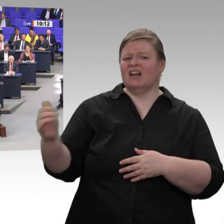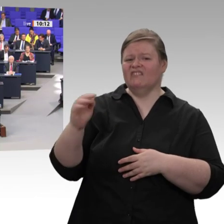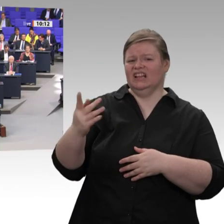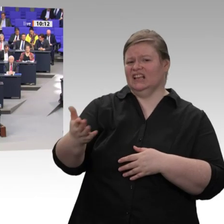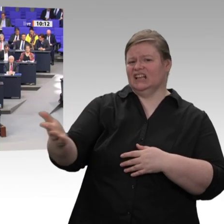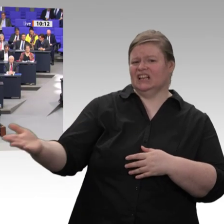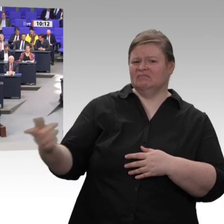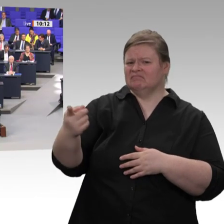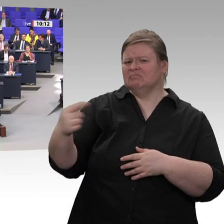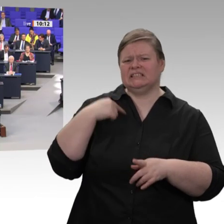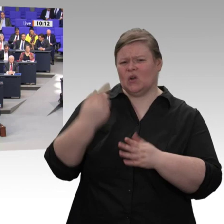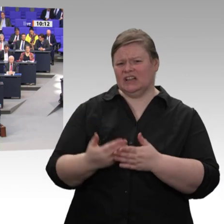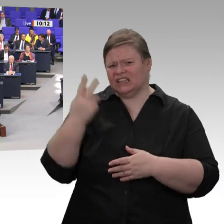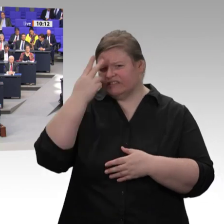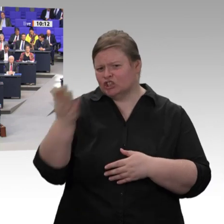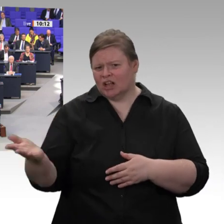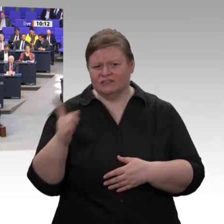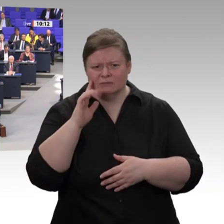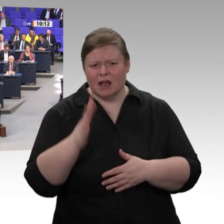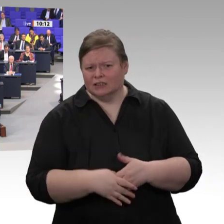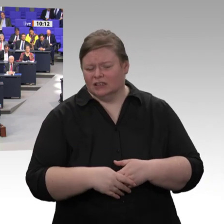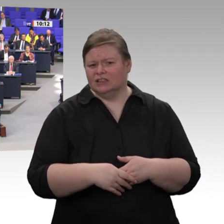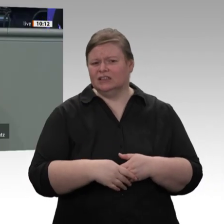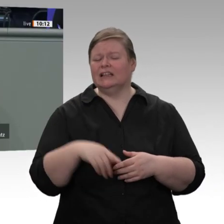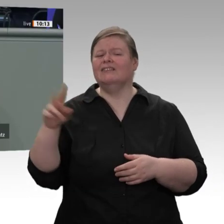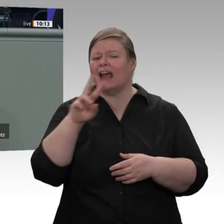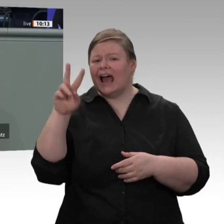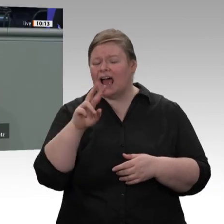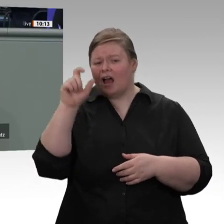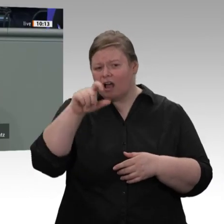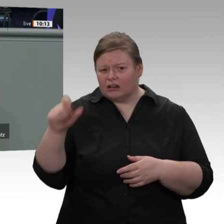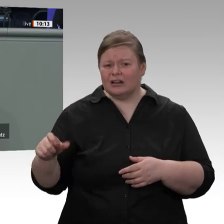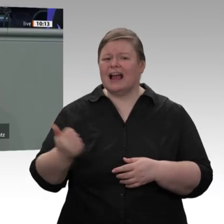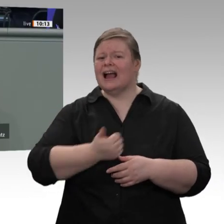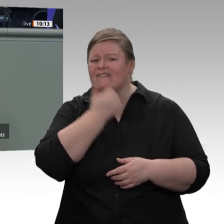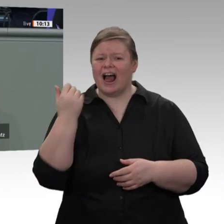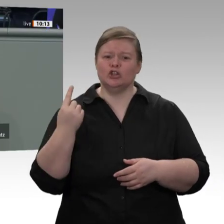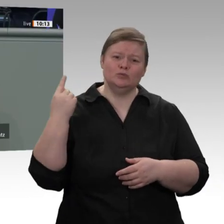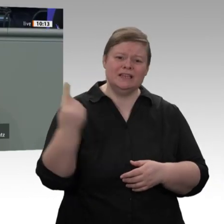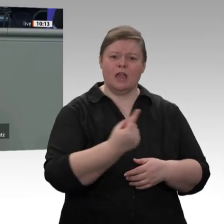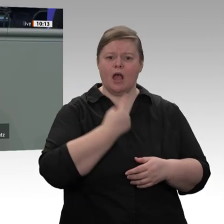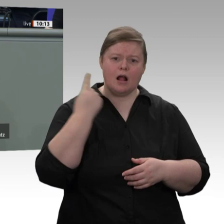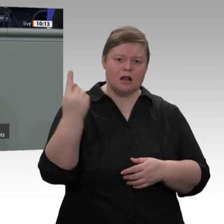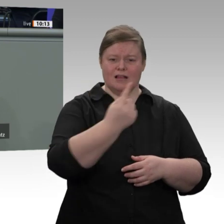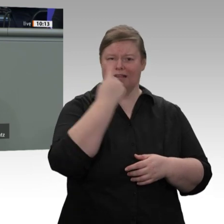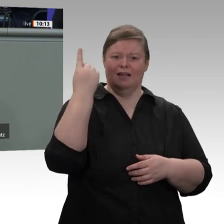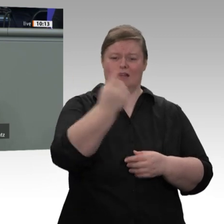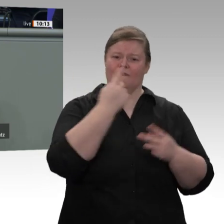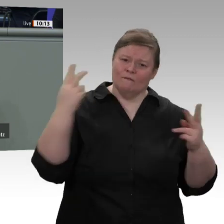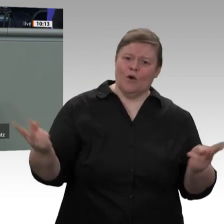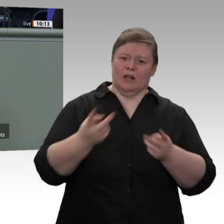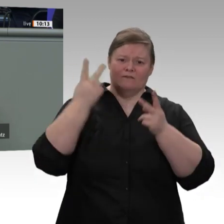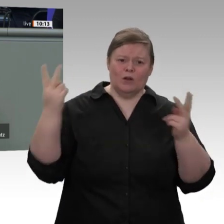an einem Beispiel deutlich machen. Unser Kollege, der Staatsminister Michael Roth, wurde Ende letzten Jahres bedroht. Und hieraus, aus